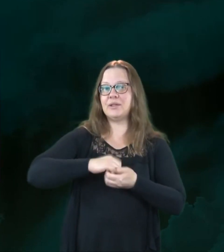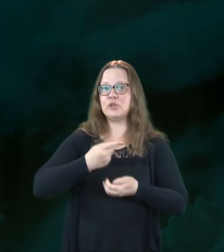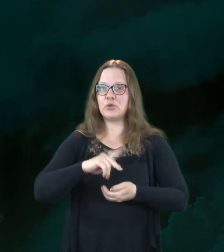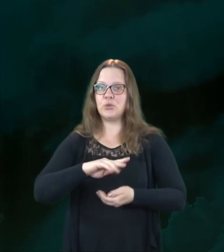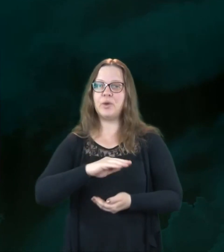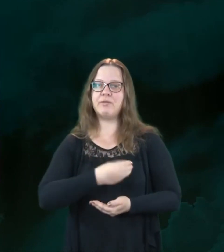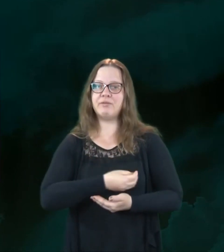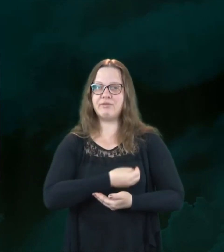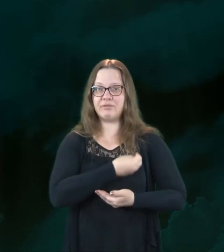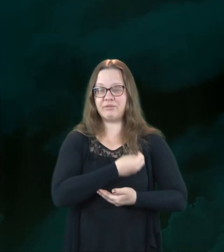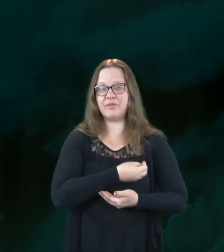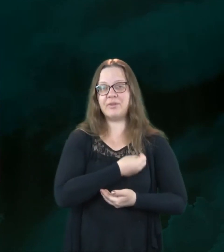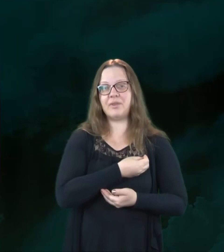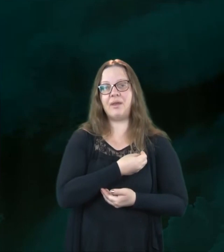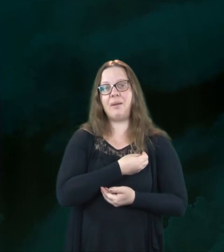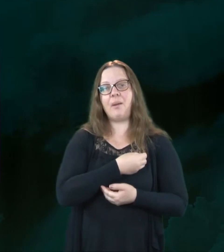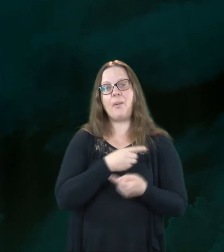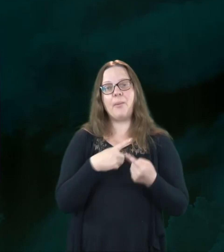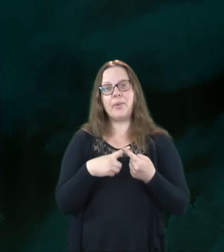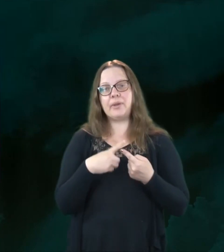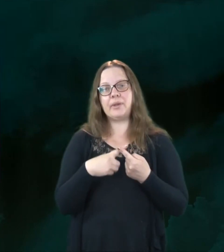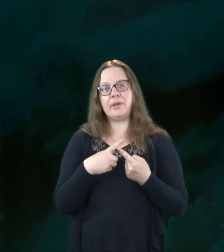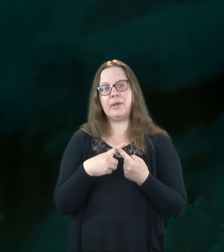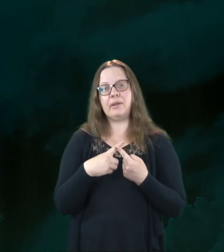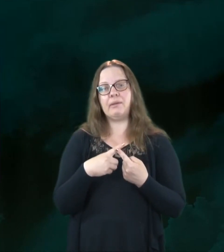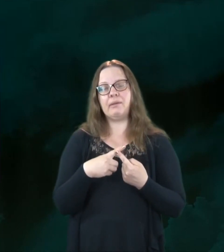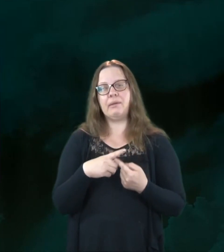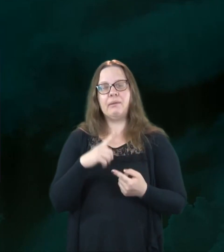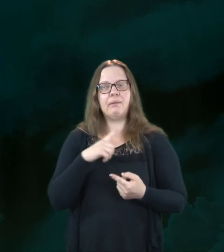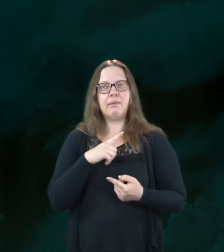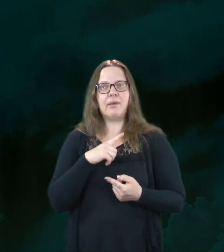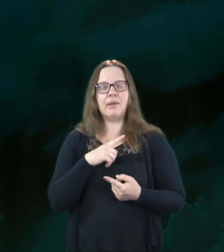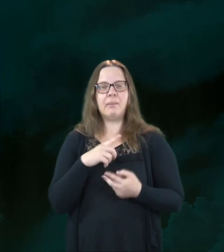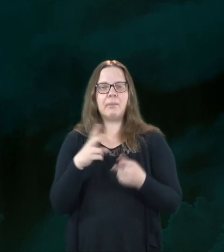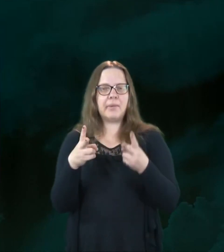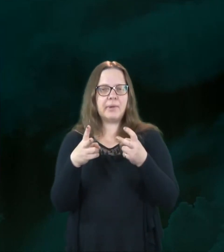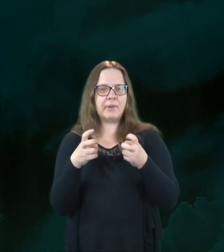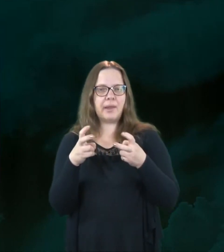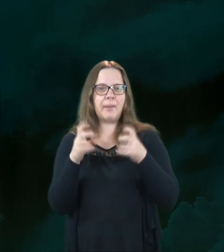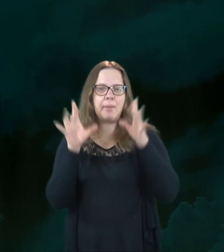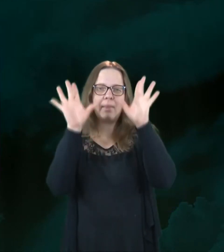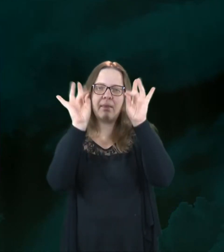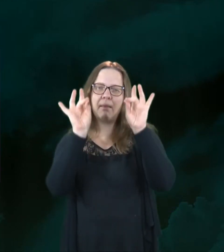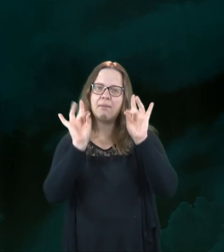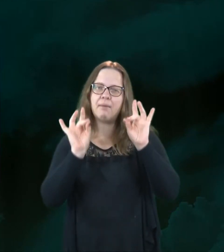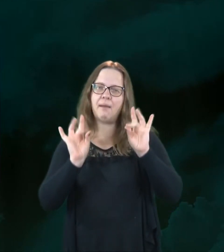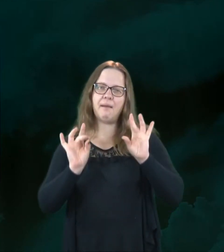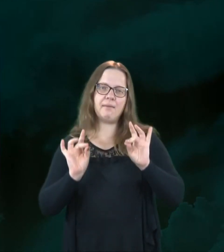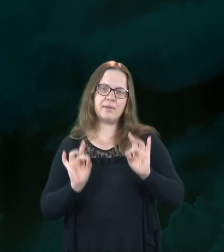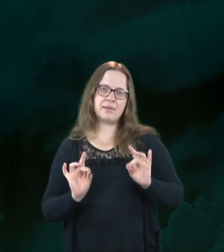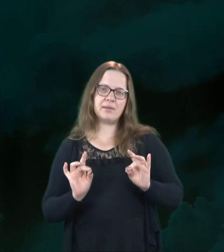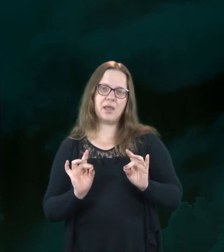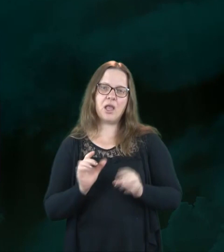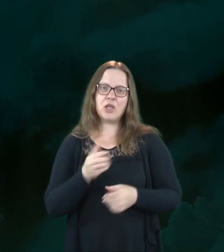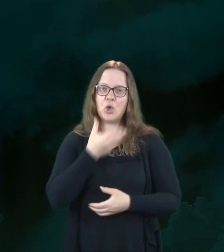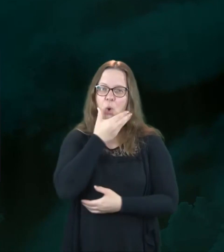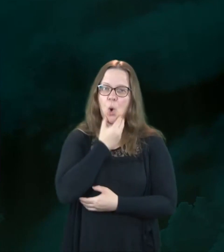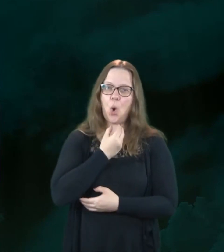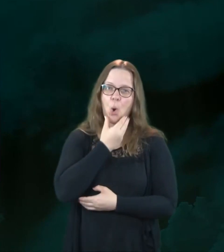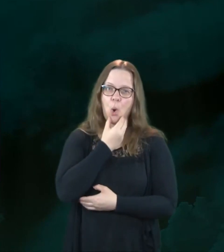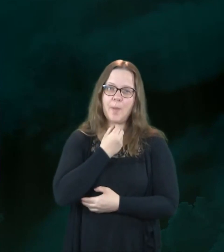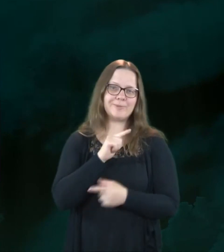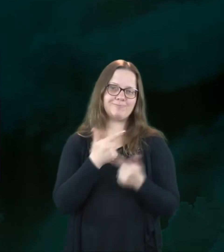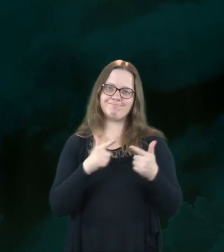sistema sensorial, né? E nós homens somos muito mais para cumprir uma vontade, somos muito direto, reto, né? Com a mente,